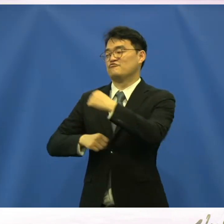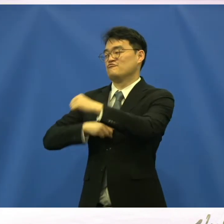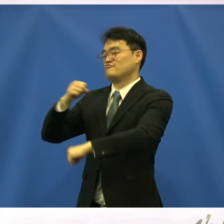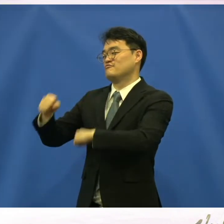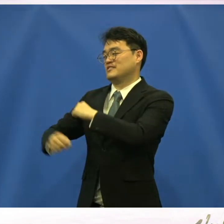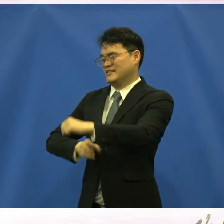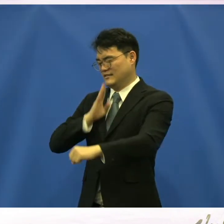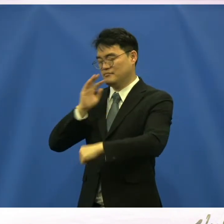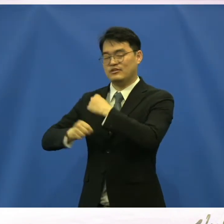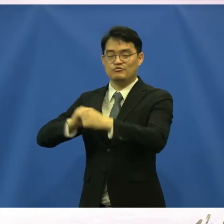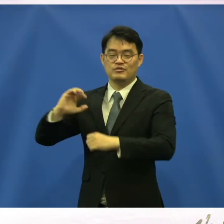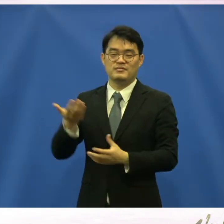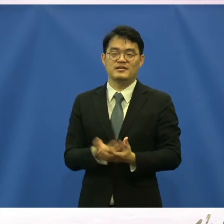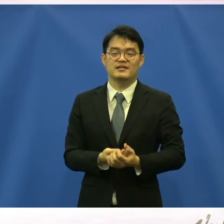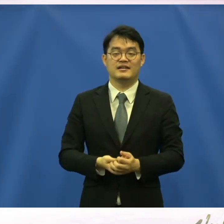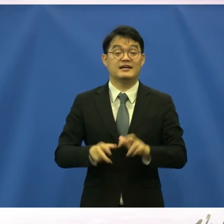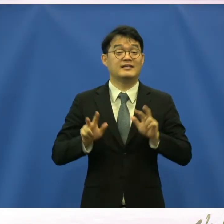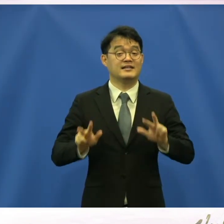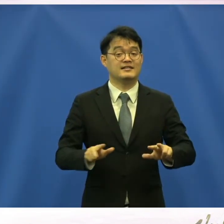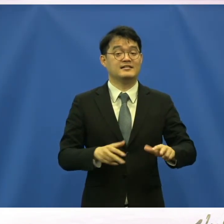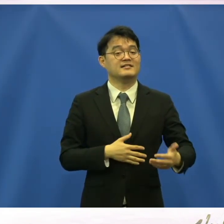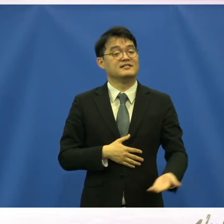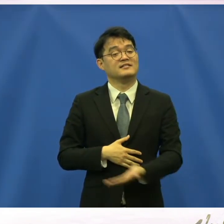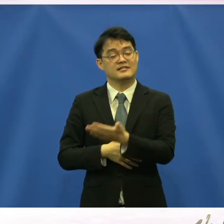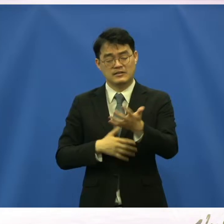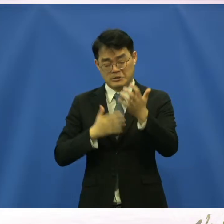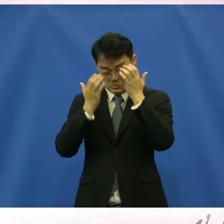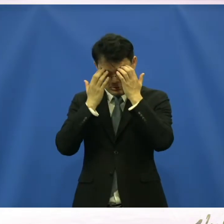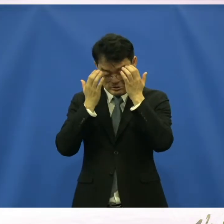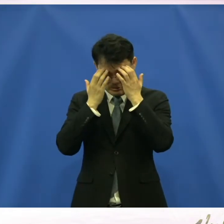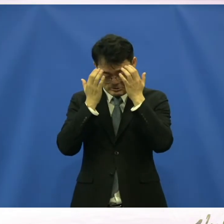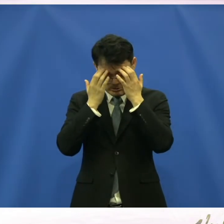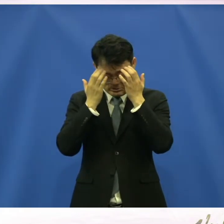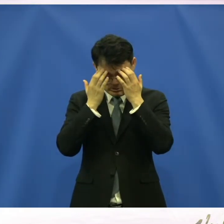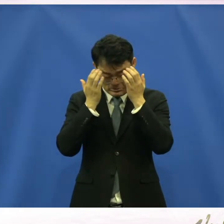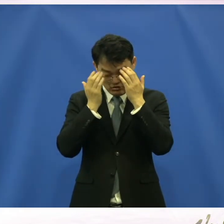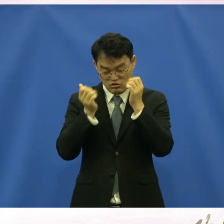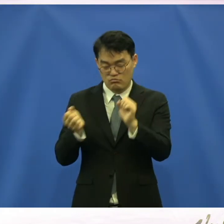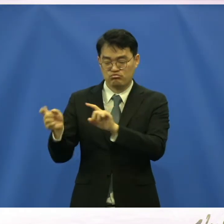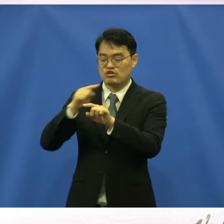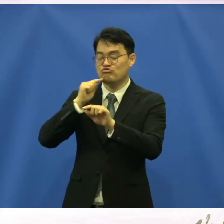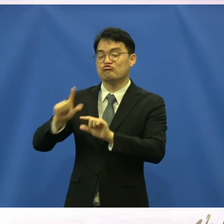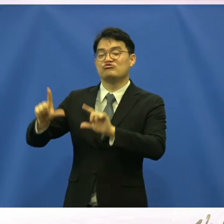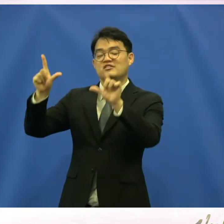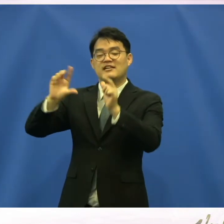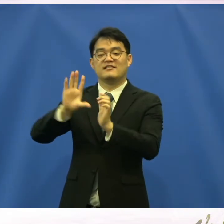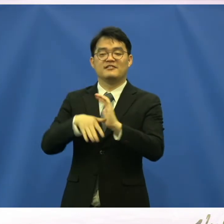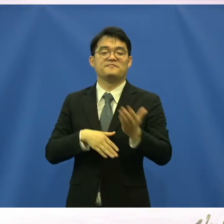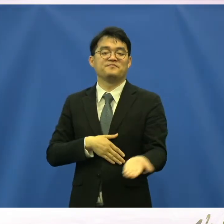이제 여러분, 고난과 이 부활주를 맞으면서 우리가 누리는 것은 기쁨, 승리에 대한 기쁨.